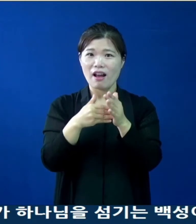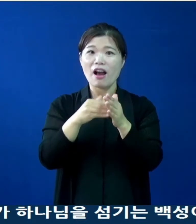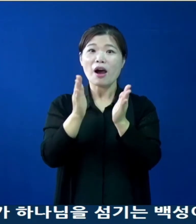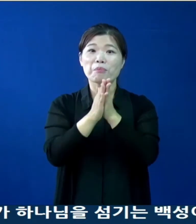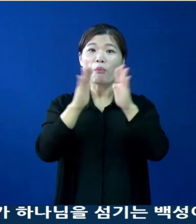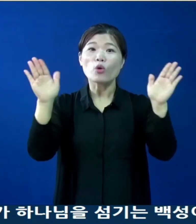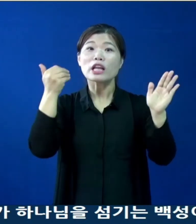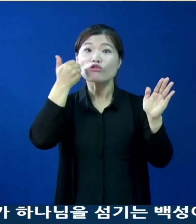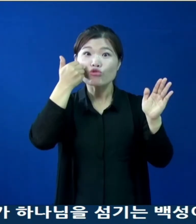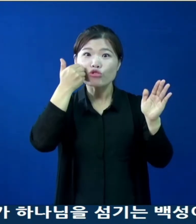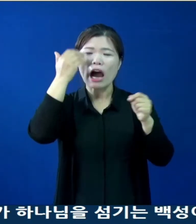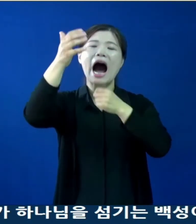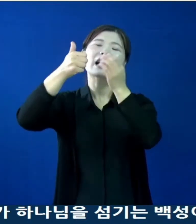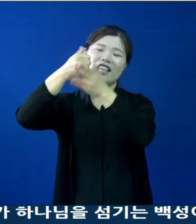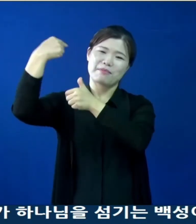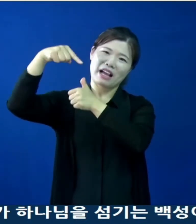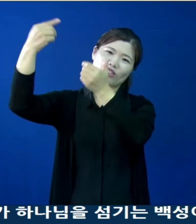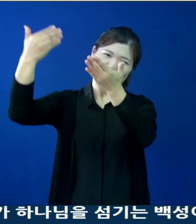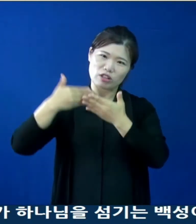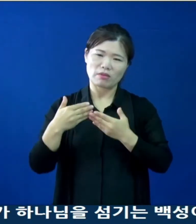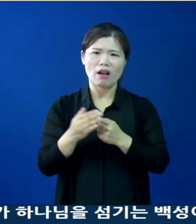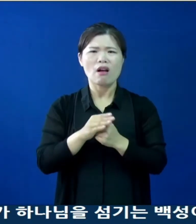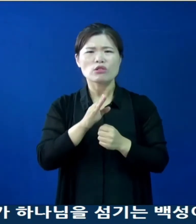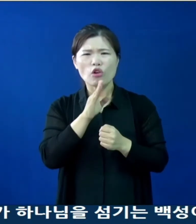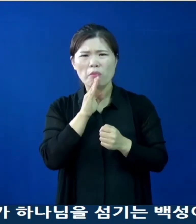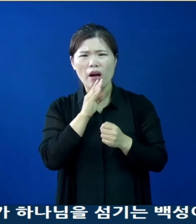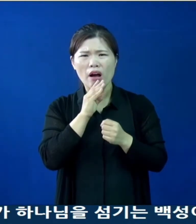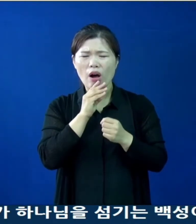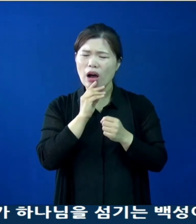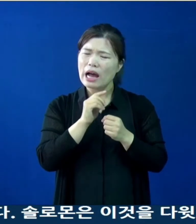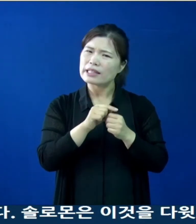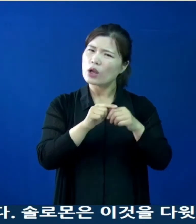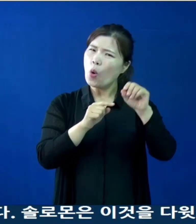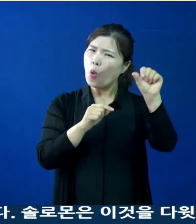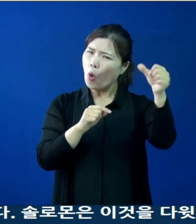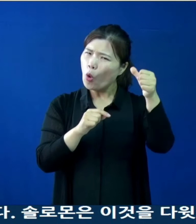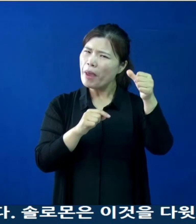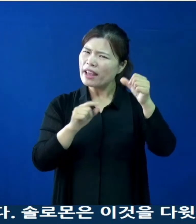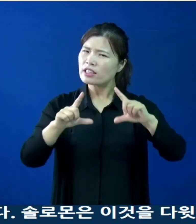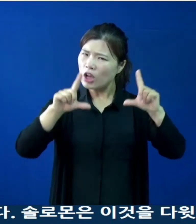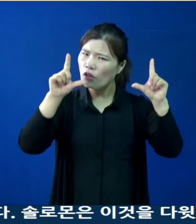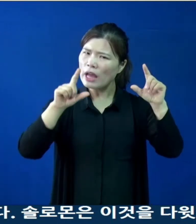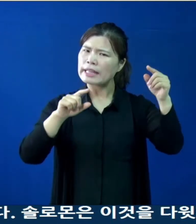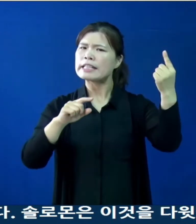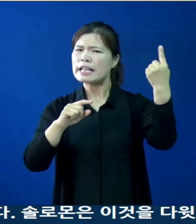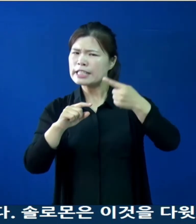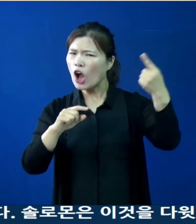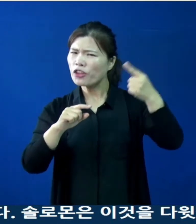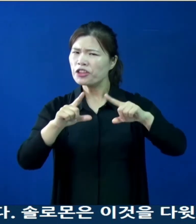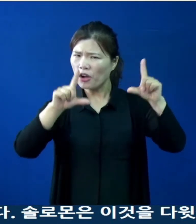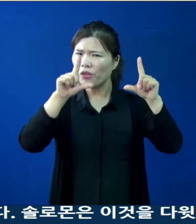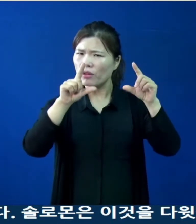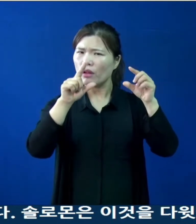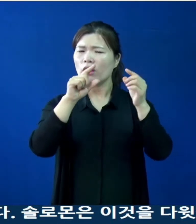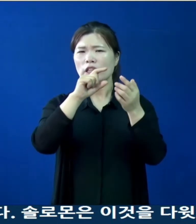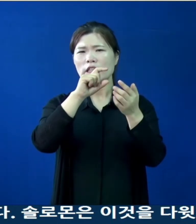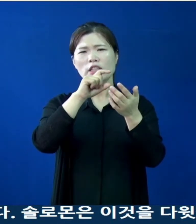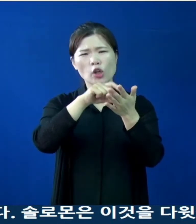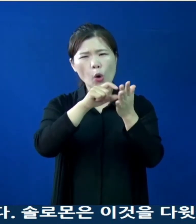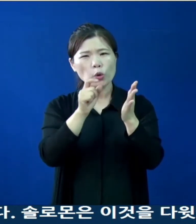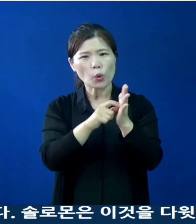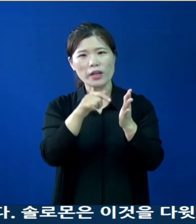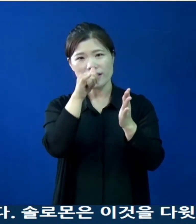적어도 500년, 1000년 동안이나 하나님을 경외하는 백성 사이에 있었던 약속이라는 겁니다. 사랑하는 성도